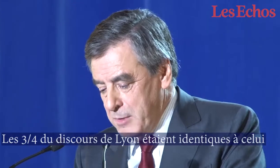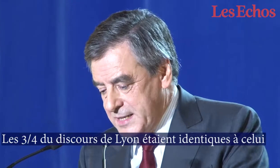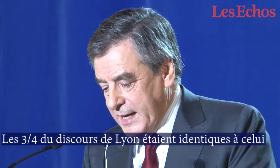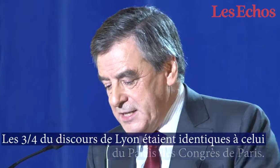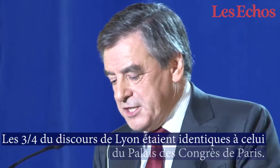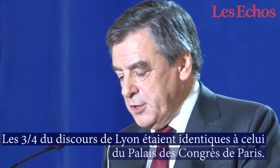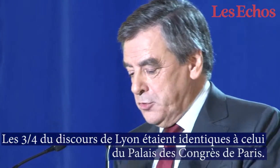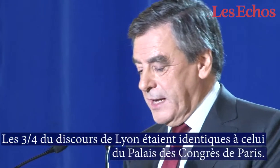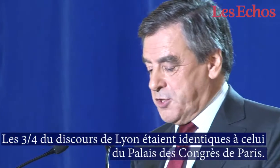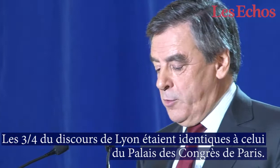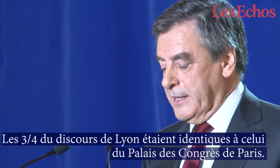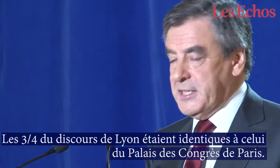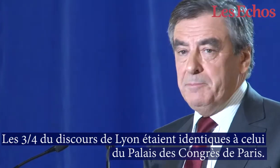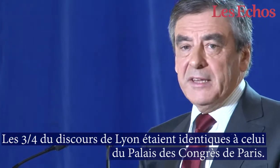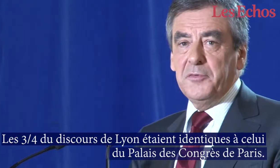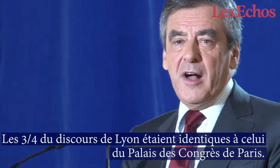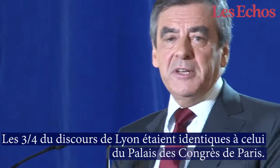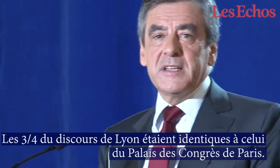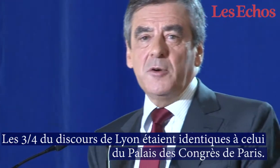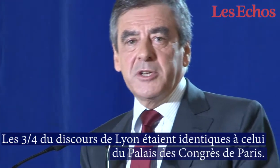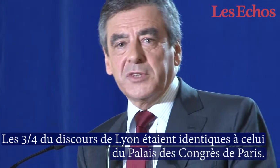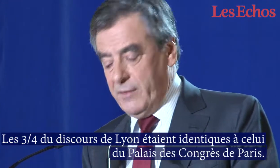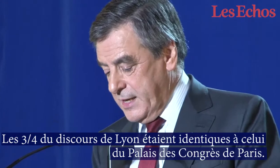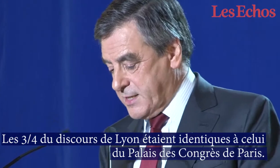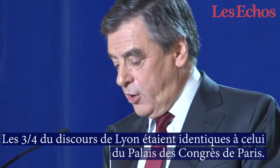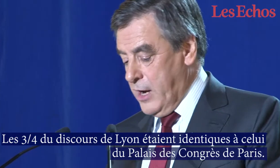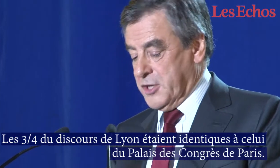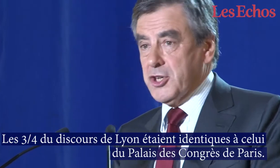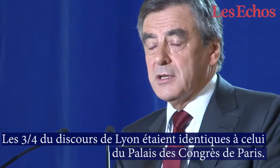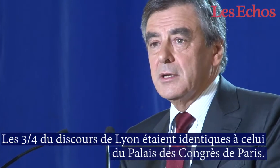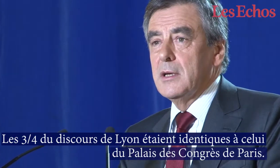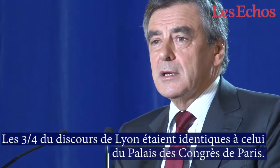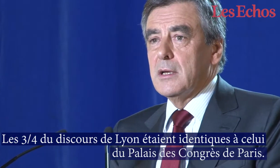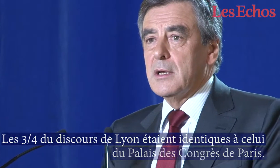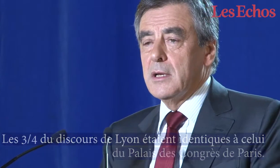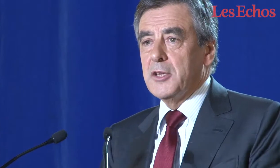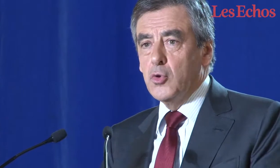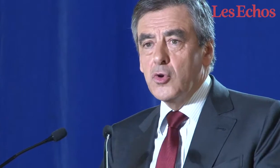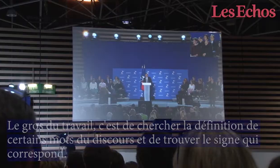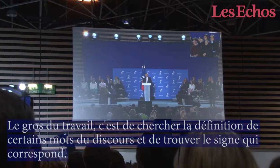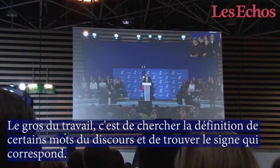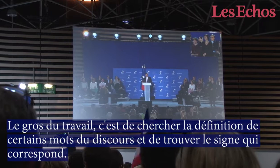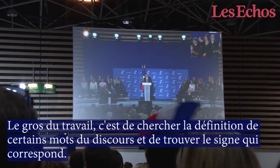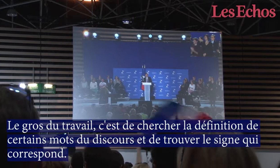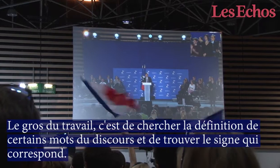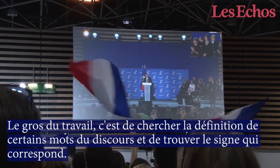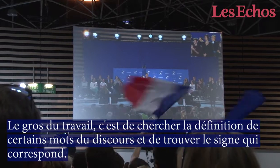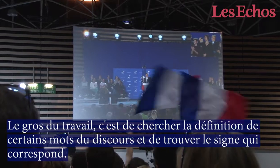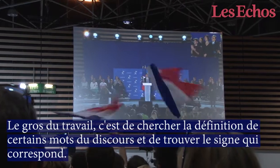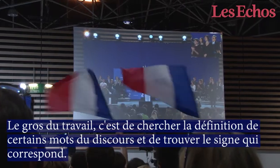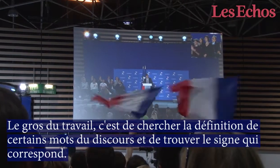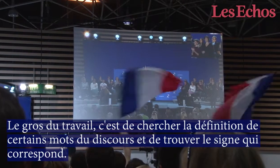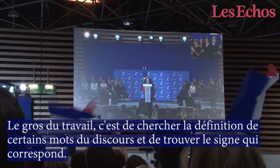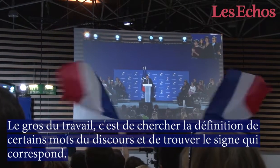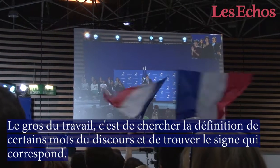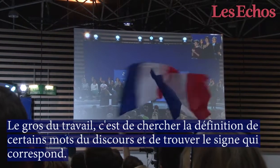Nous sommes des héritiers d'une nation battue par des femmes et des hommes qui ont travaillé sans relâche. Et tous nous commandent de faire au moins aussi bien